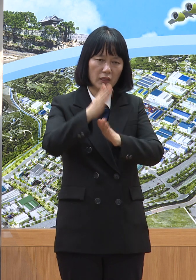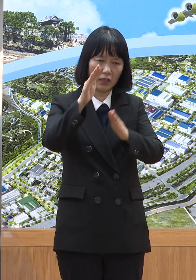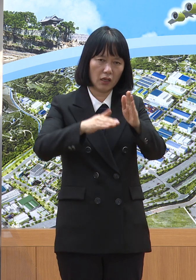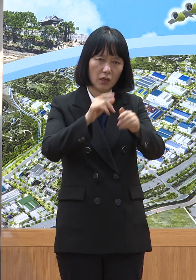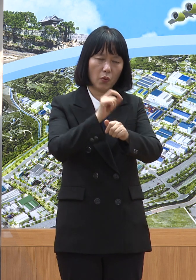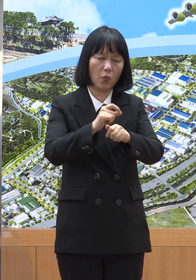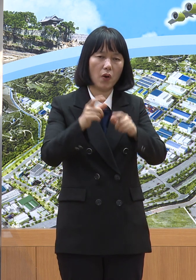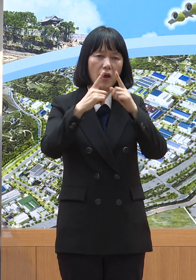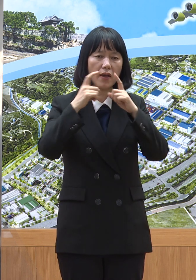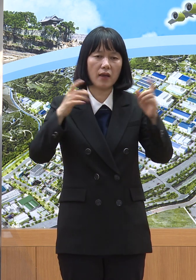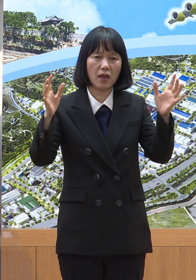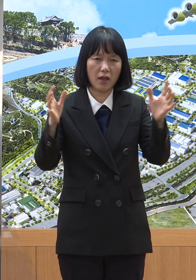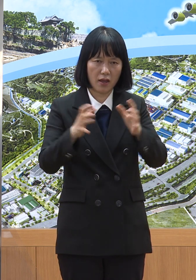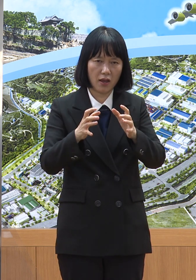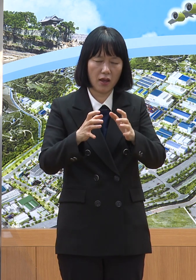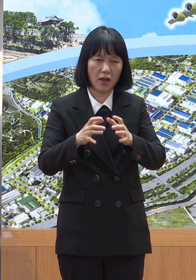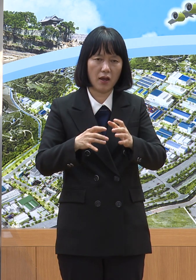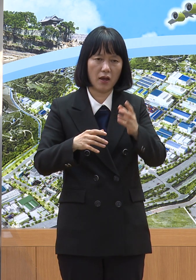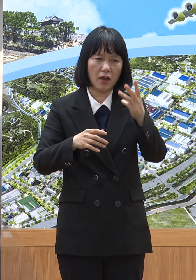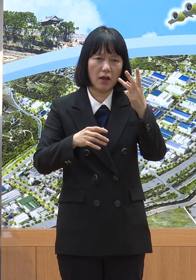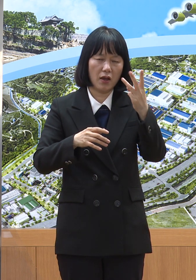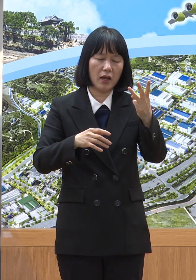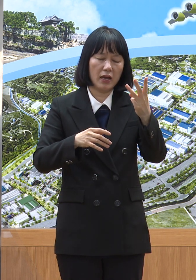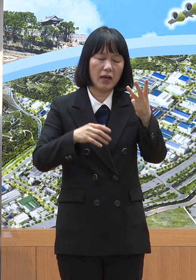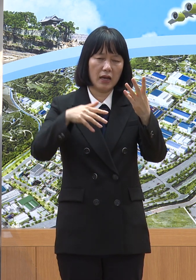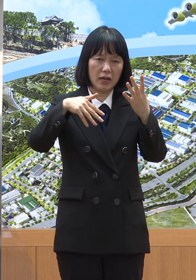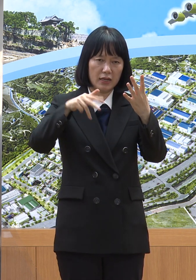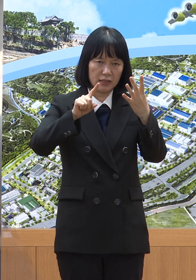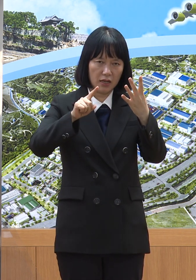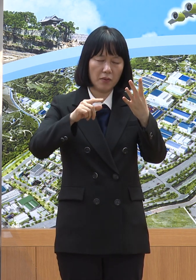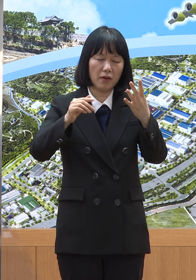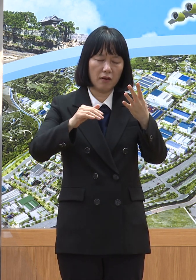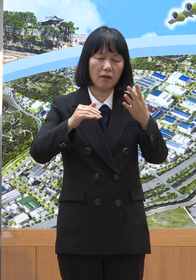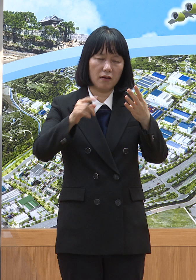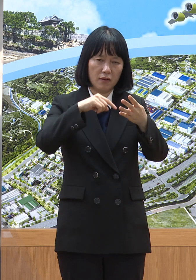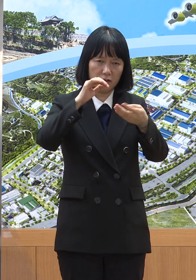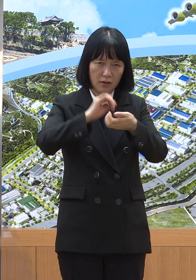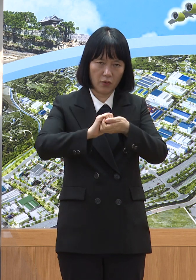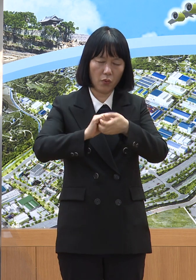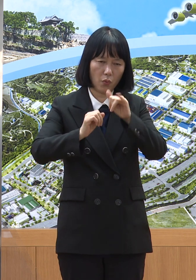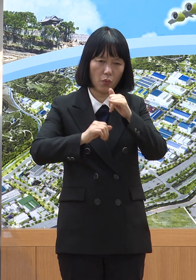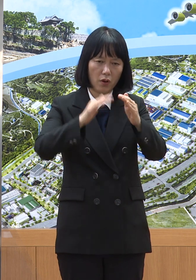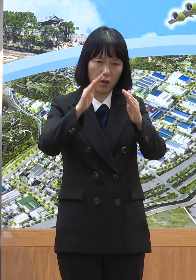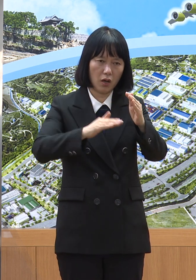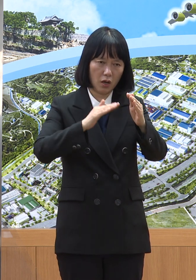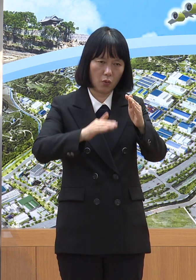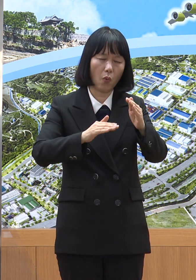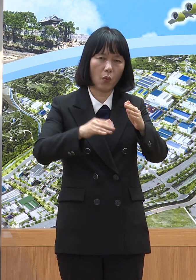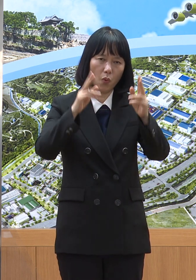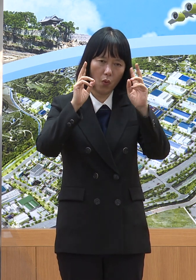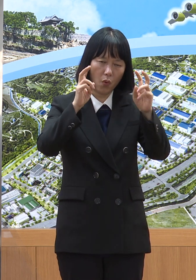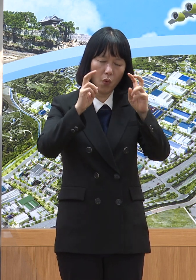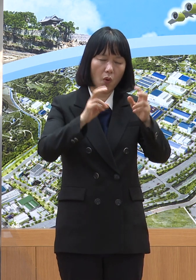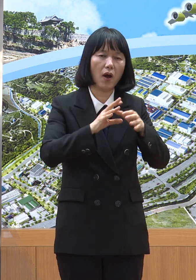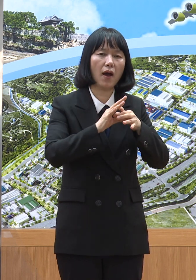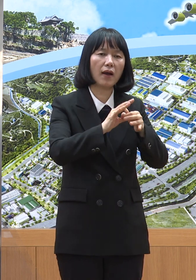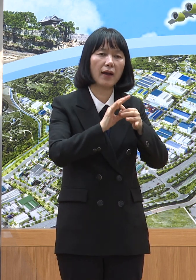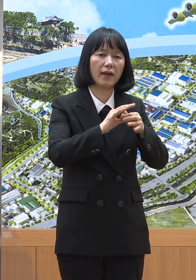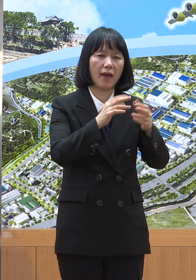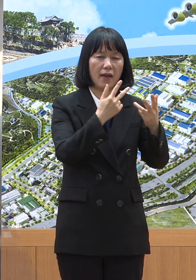공무원의 사적 모임 규모를 4명 이내로 제한합니다. 또한 관내 공공기관 및